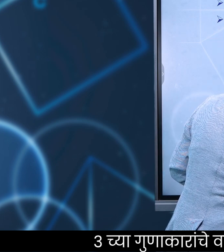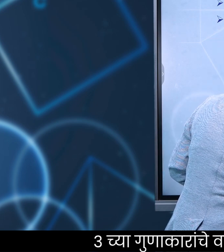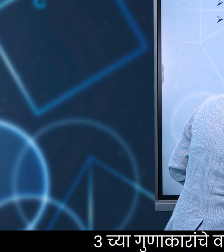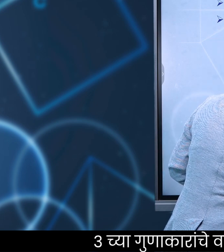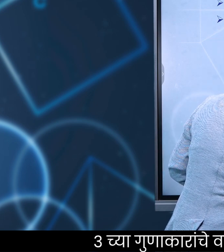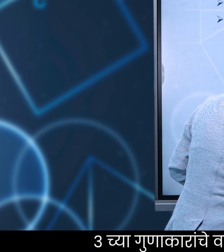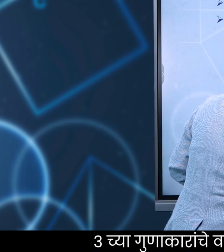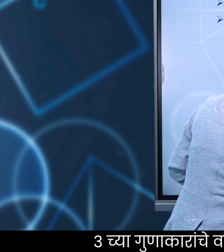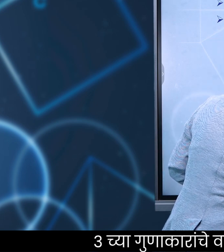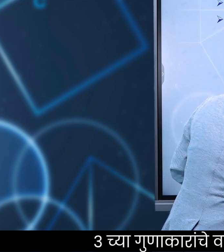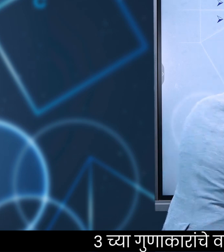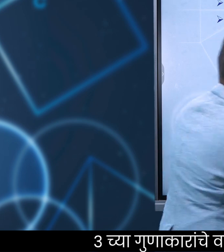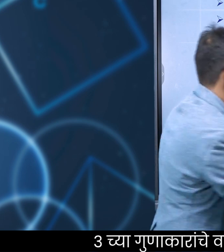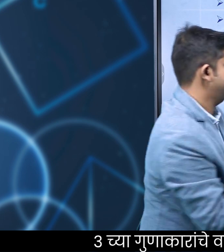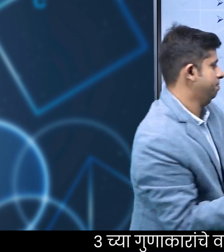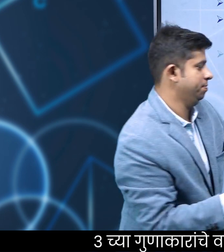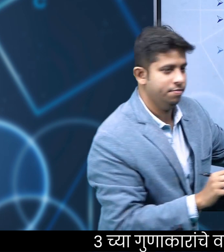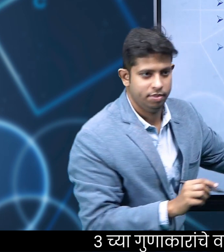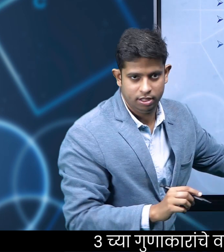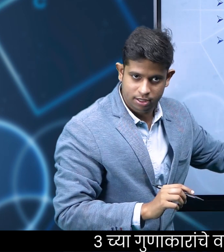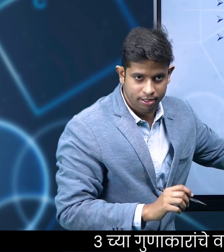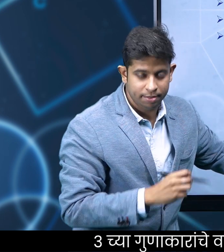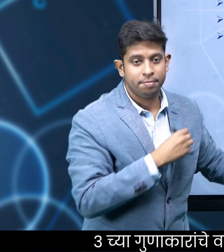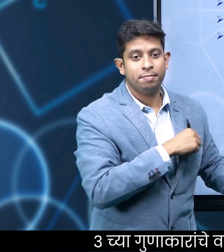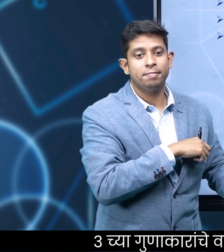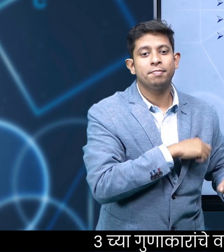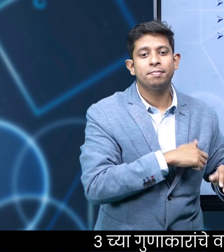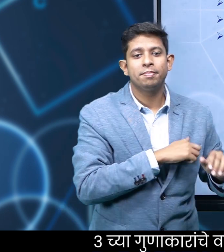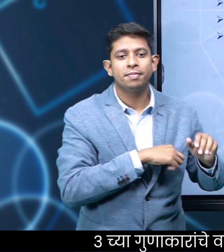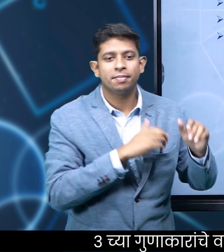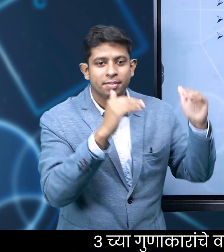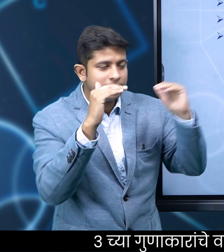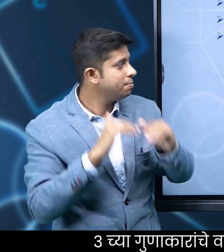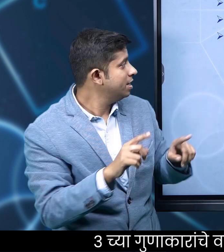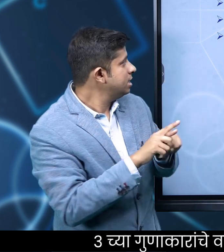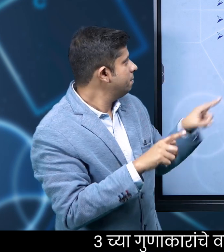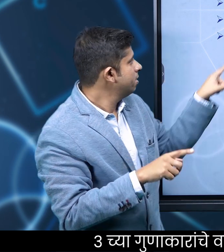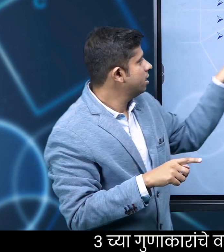तीनच्या गुणाकारांचे वर्तुळ 4च्या गुणाकारांच्या वर्तुळाला छेदते.